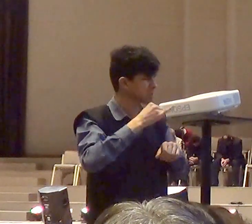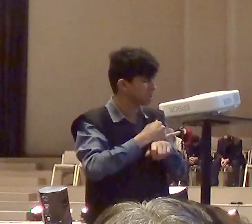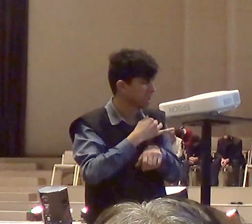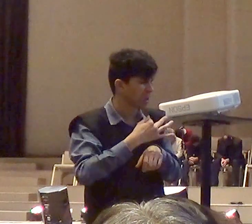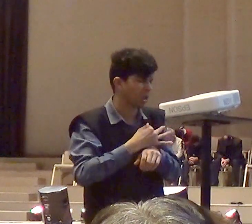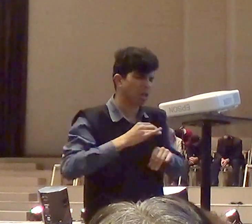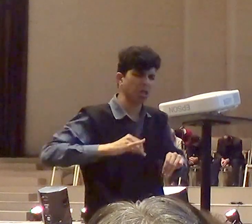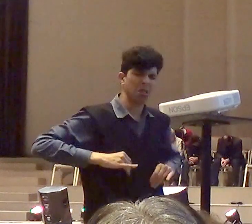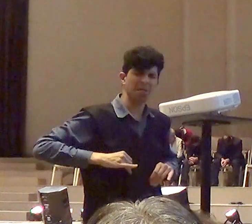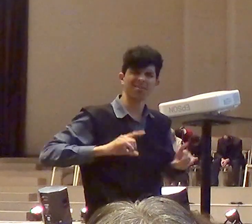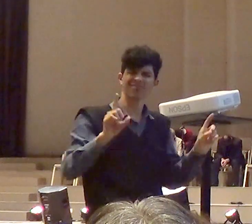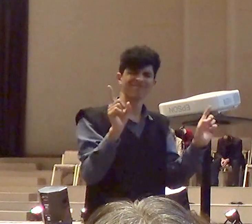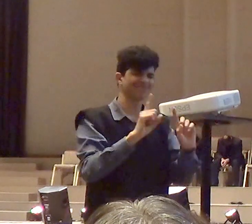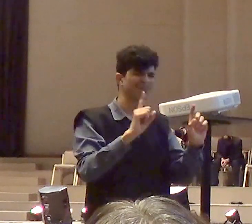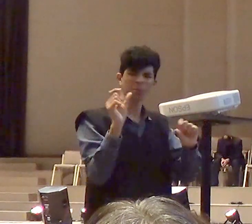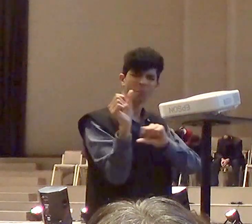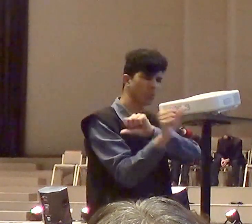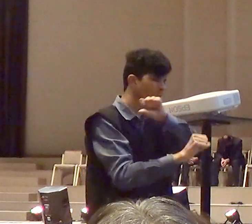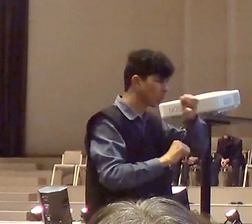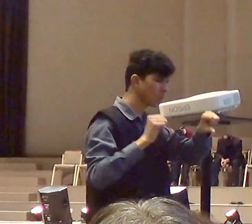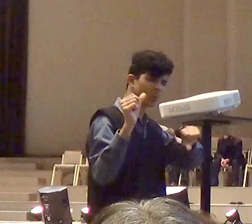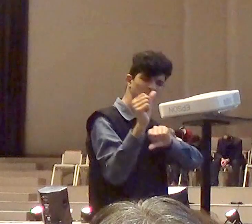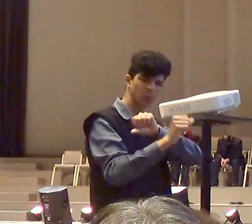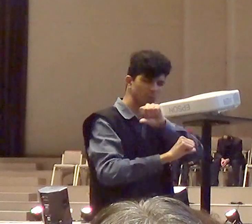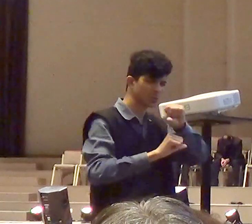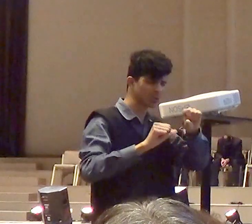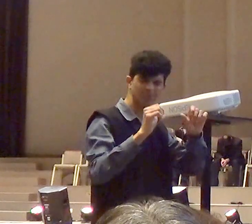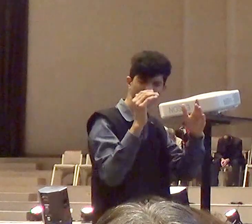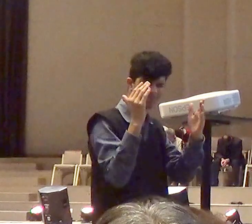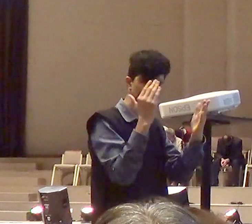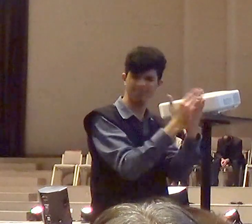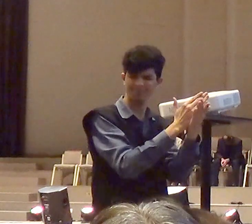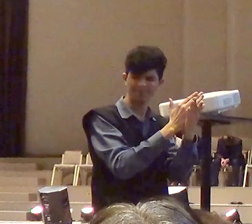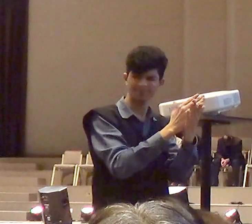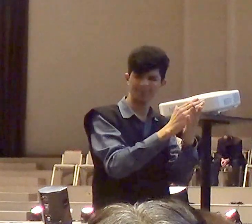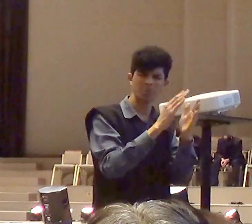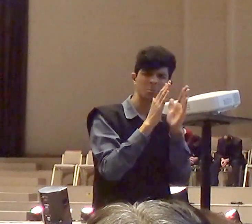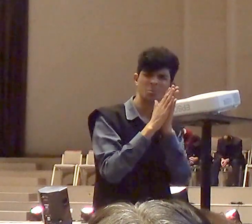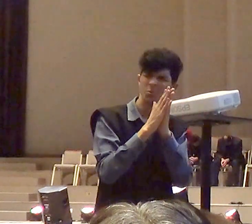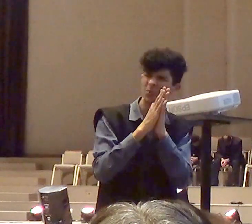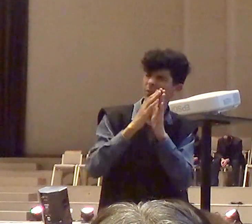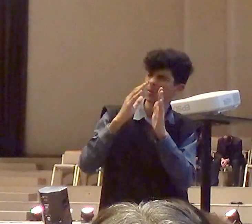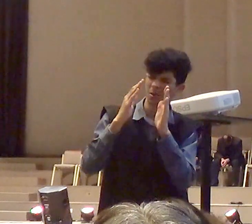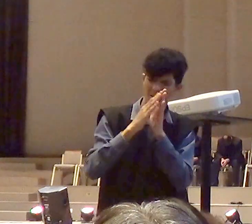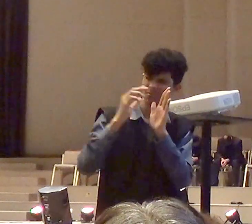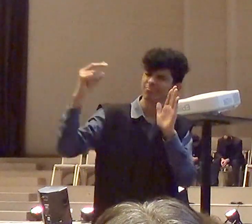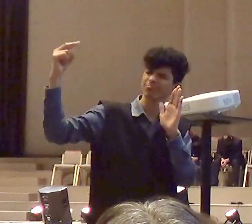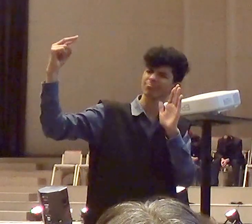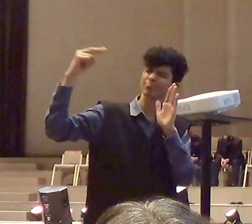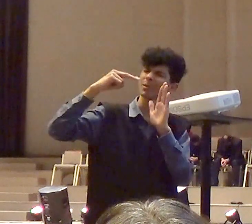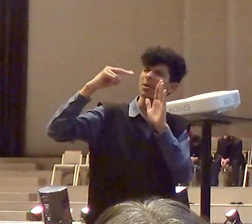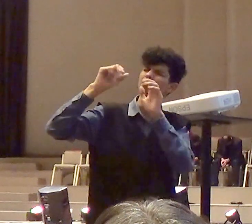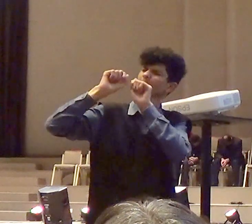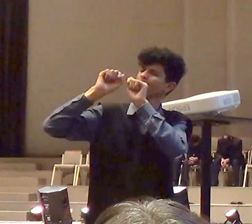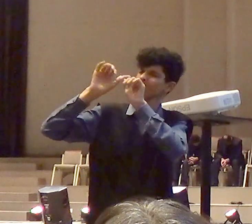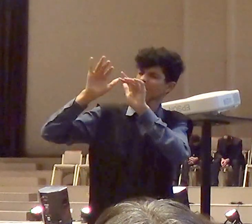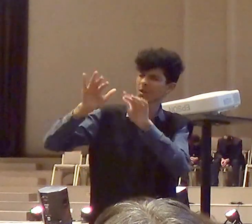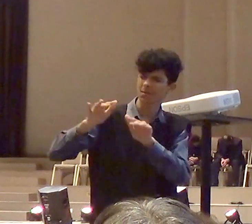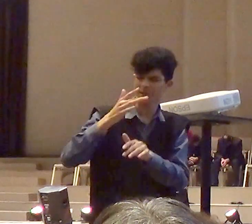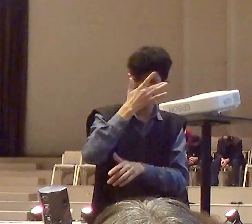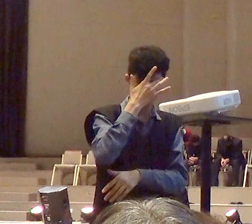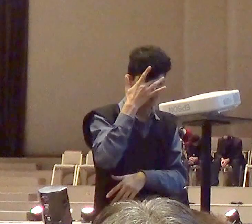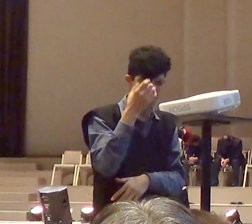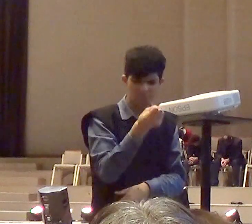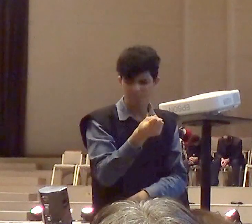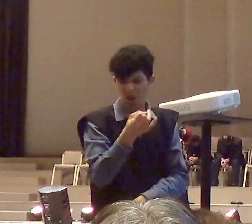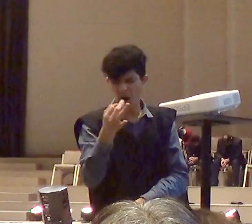vida escuta Deus a minha oração e abençoa e abençoou o pai alguns deles vão